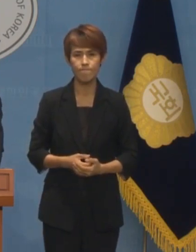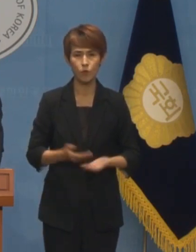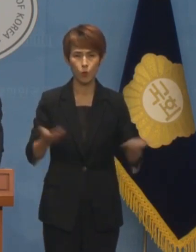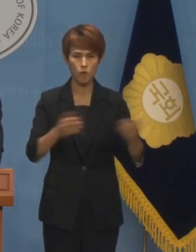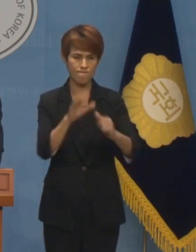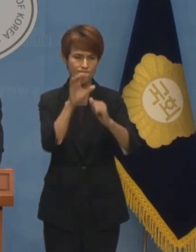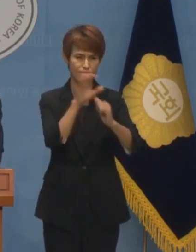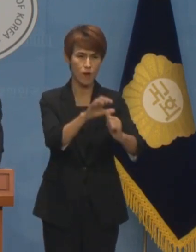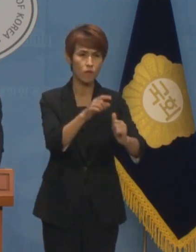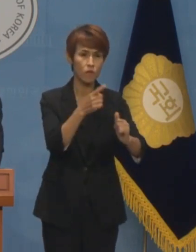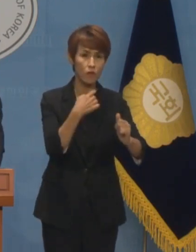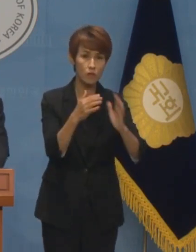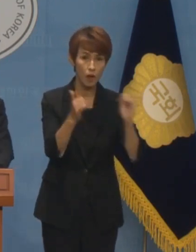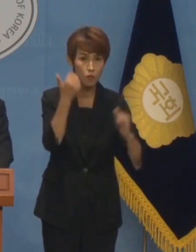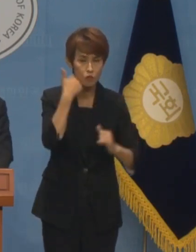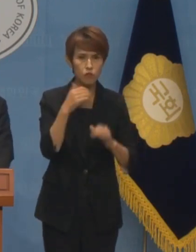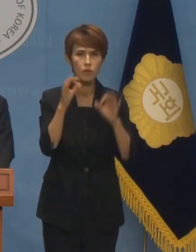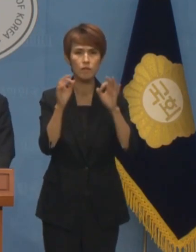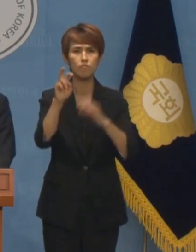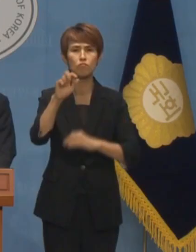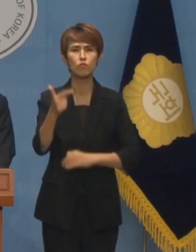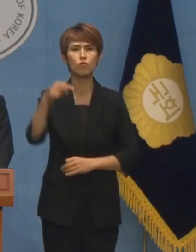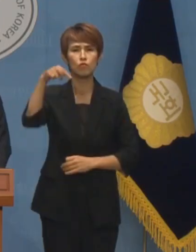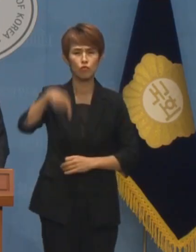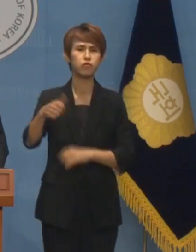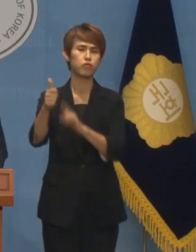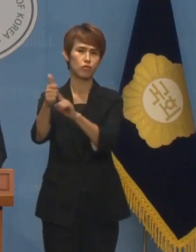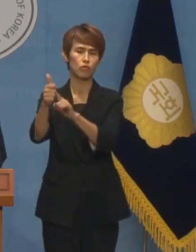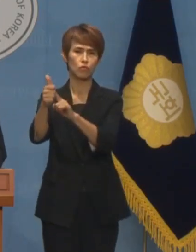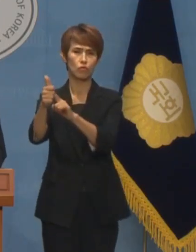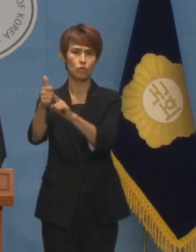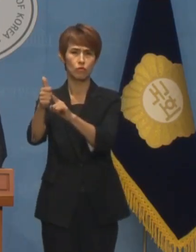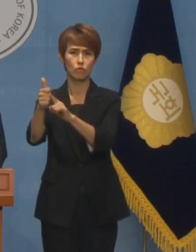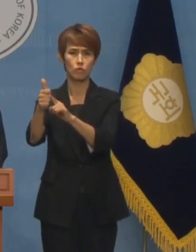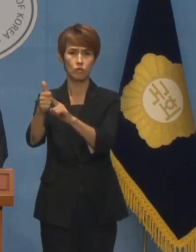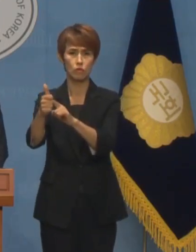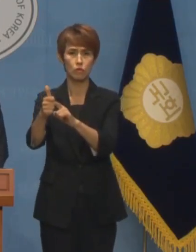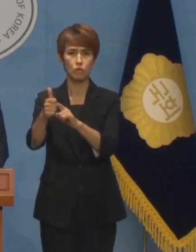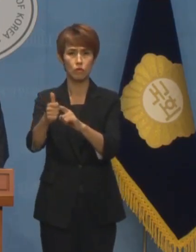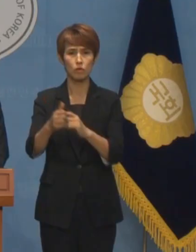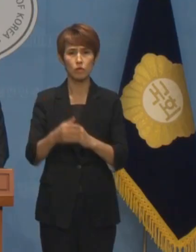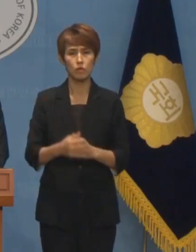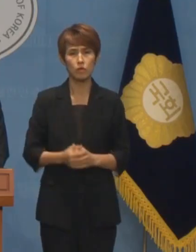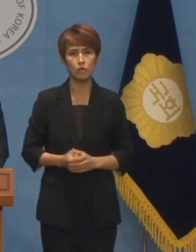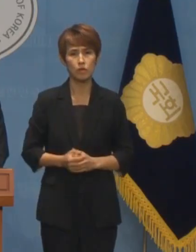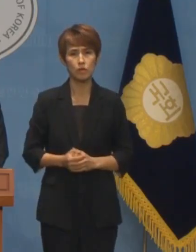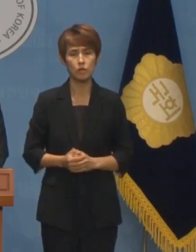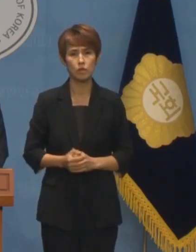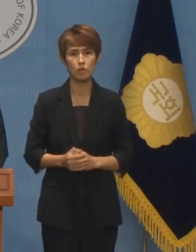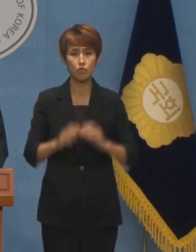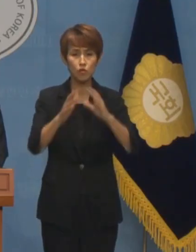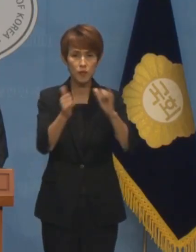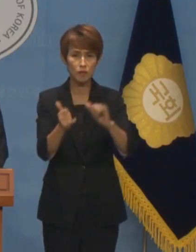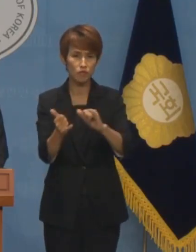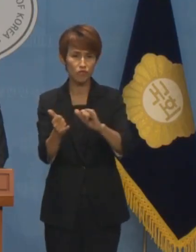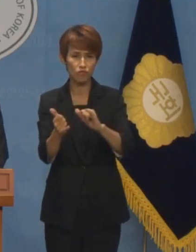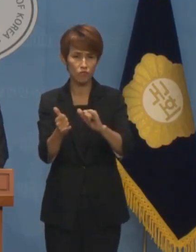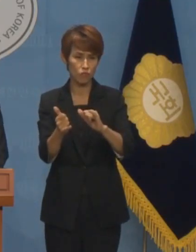탄압해온 대표적인 인사, 그리고 국민의 안타까운 죽음을